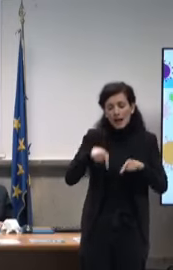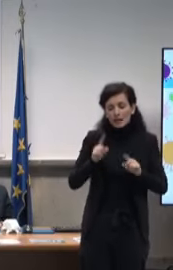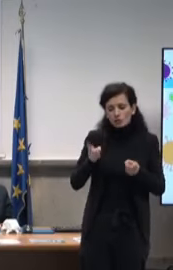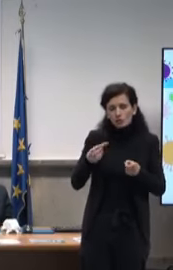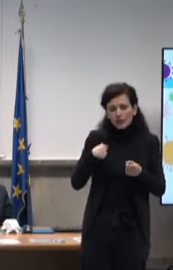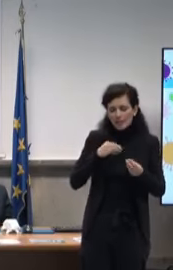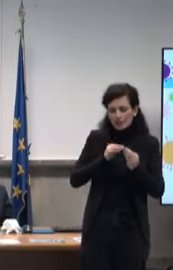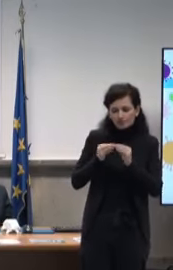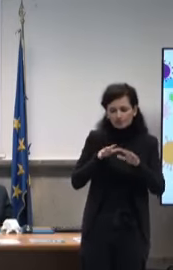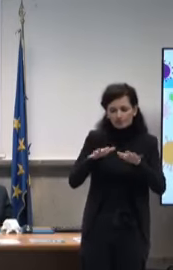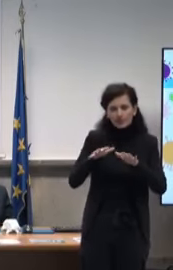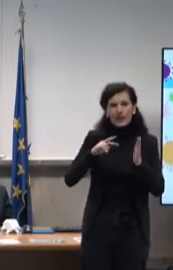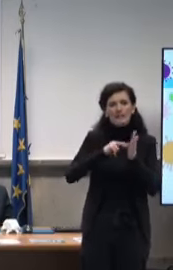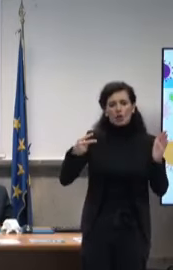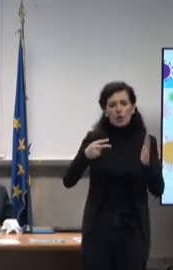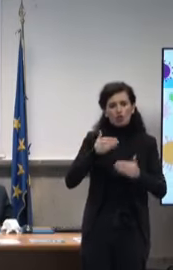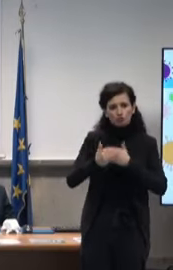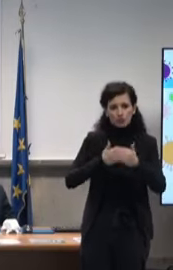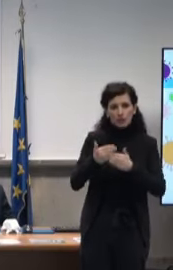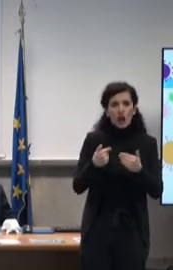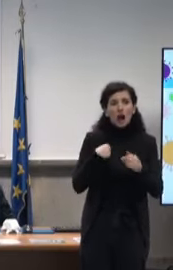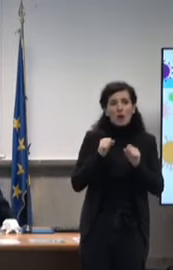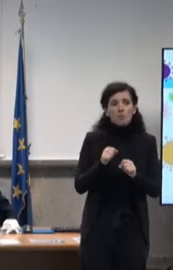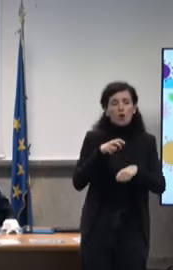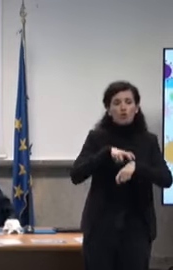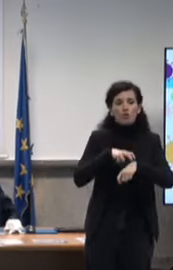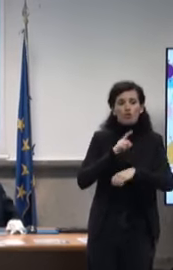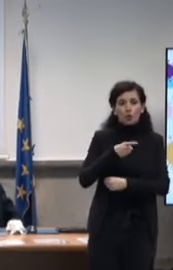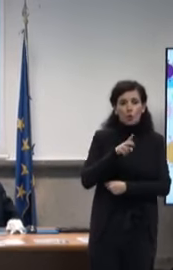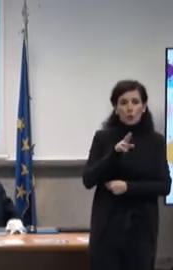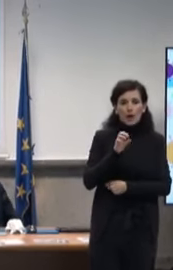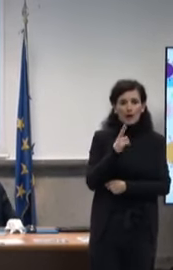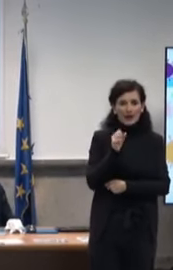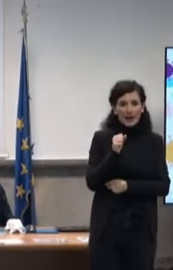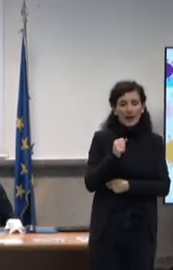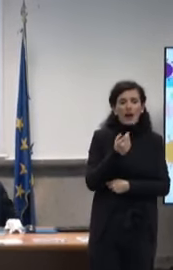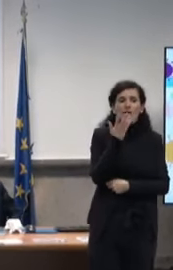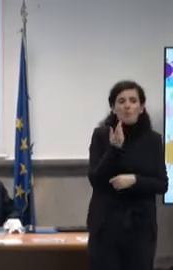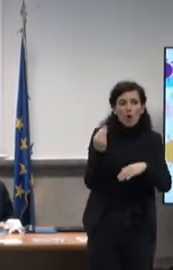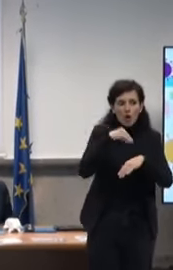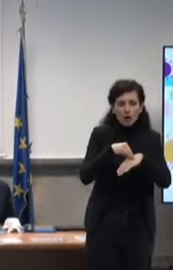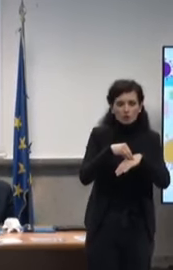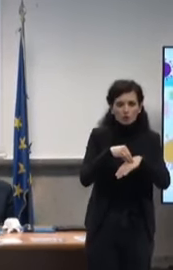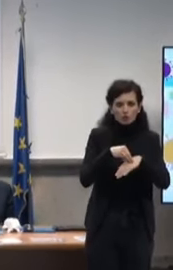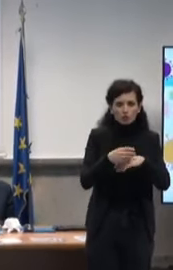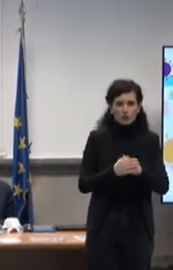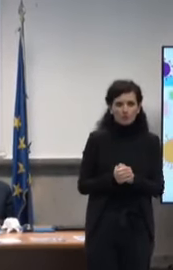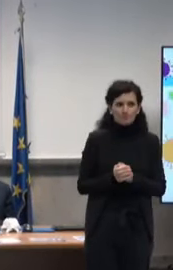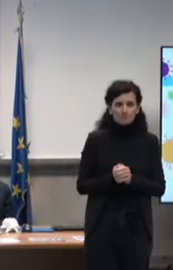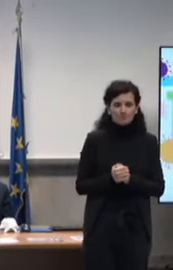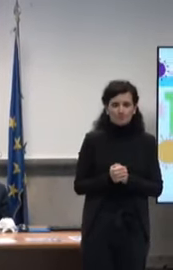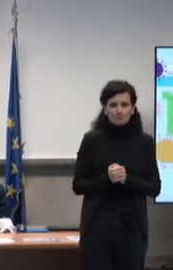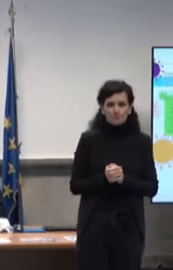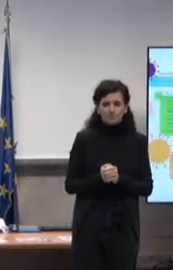fare ma lascerei magari a dottor guerra se vuole fare qualche commento sì per darvi